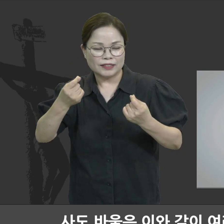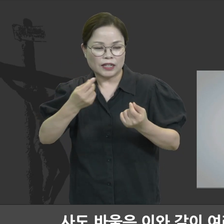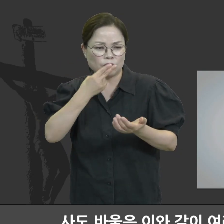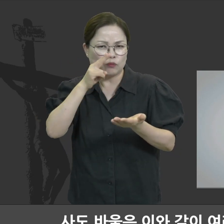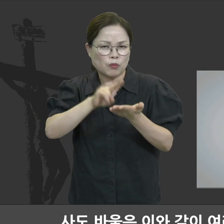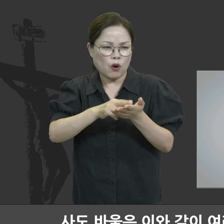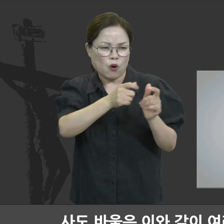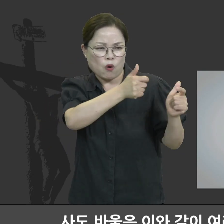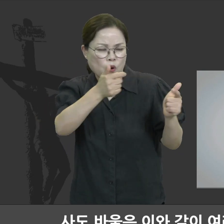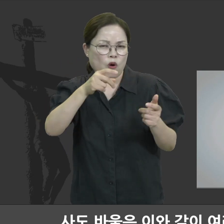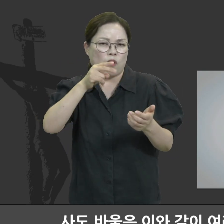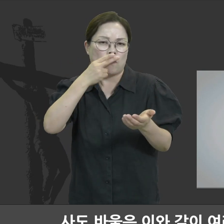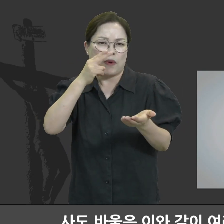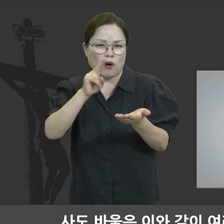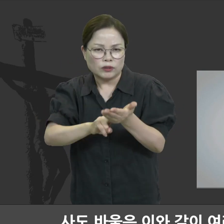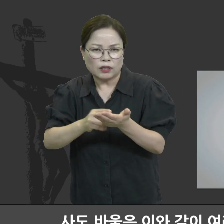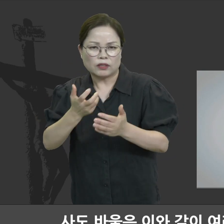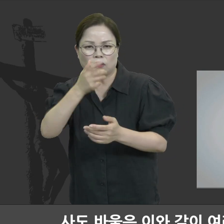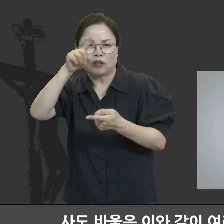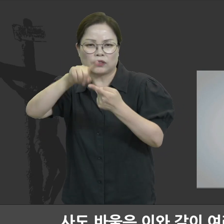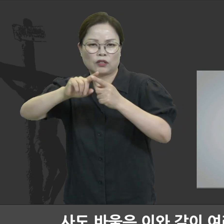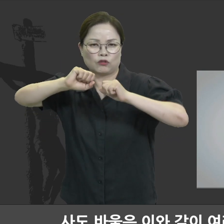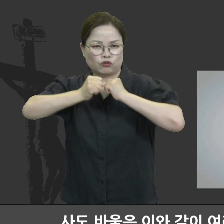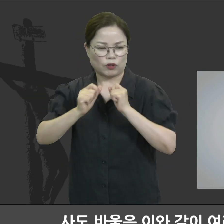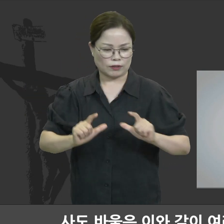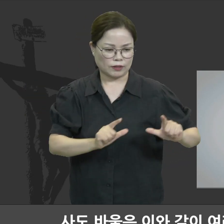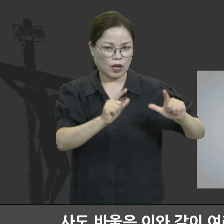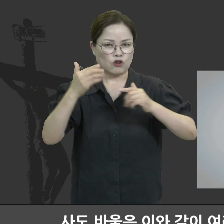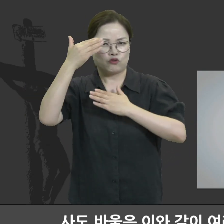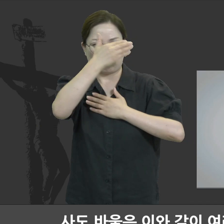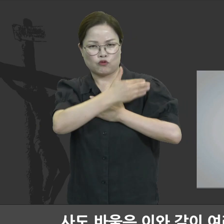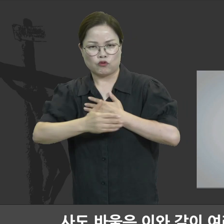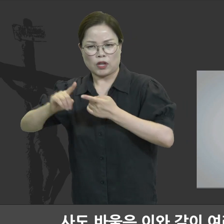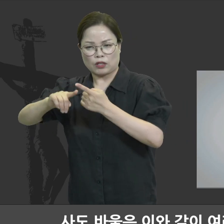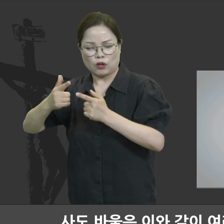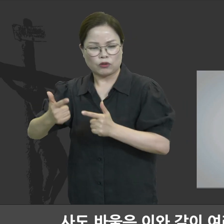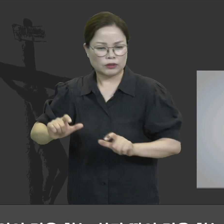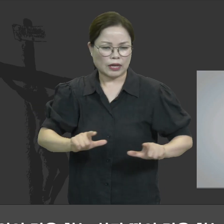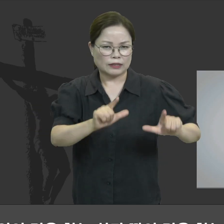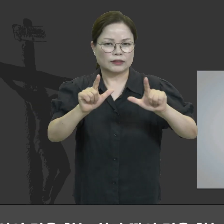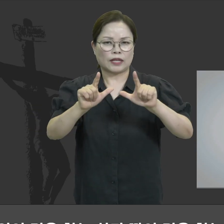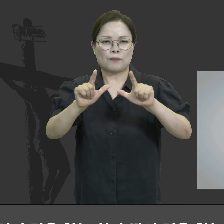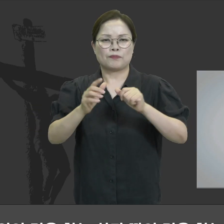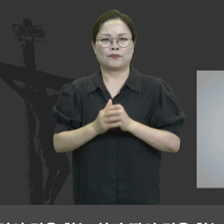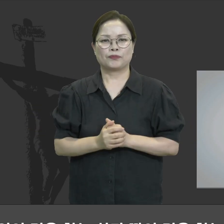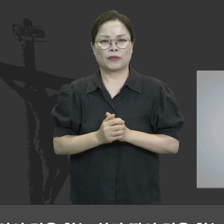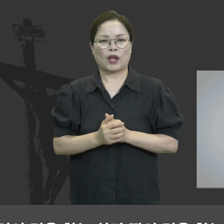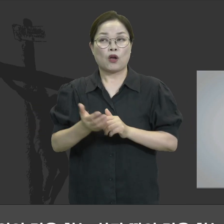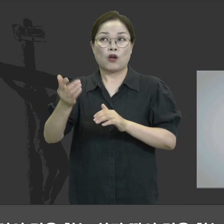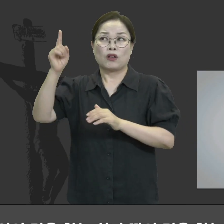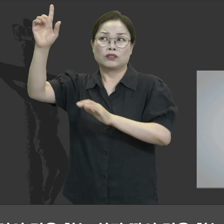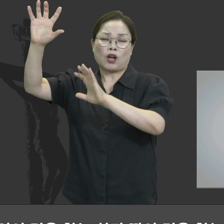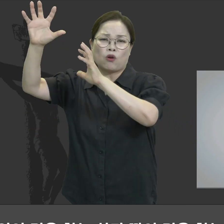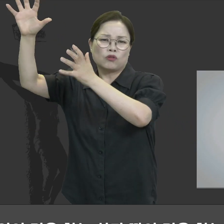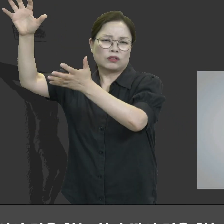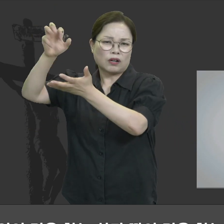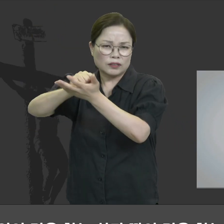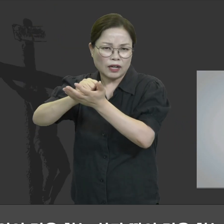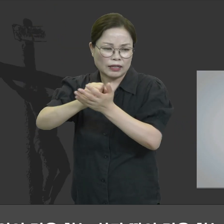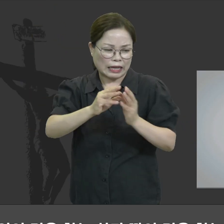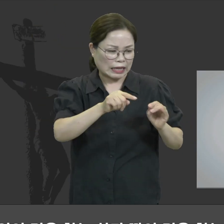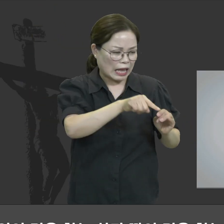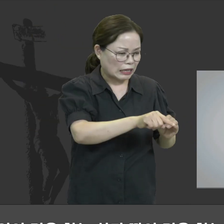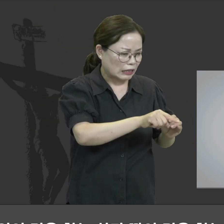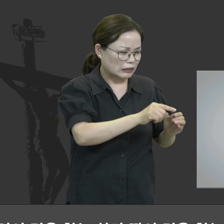여러 서신서에서 성령을 따라 사는 삶과 육체를 따라 사는 삶, 즉 위의 것을 찾는 삶과